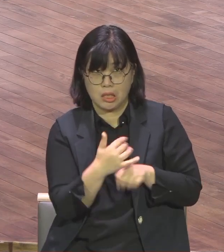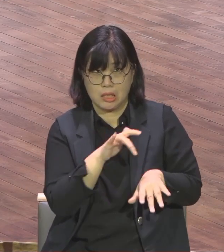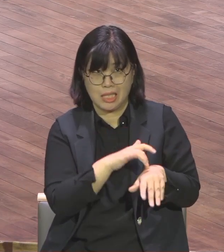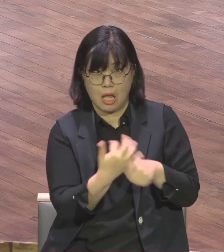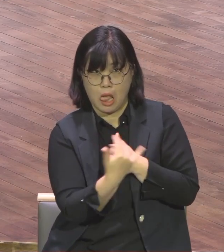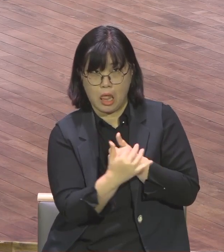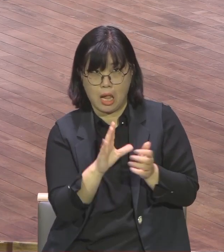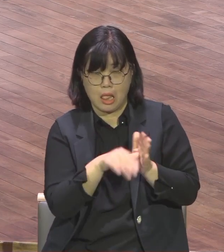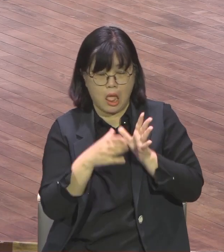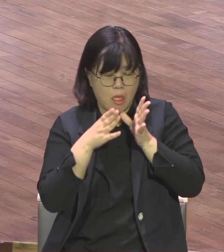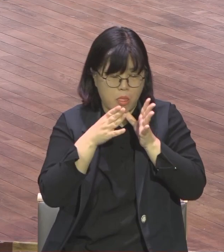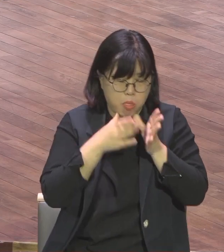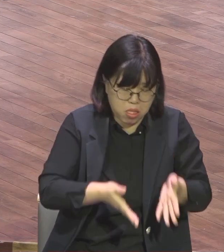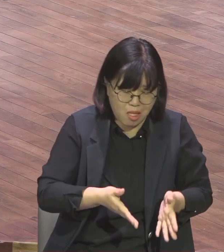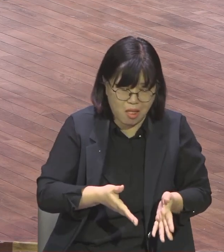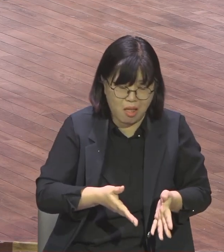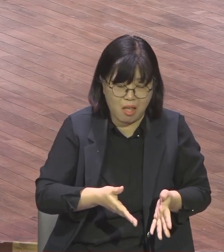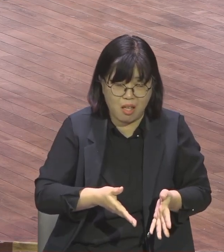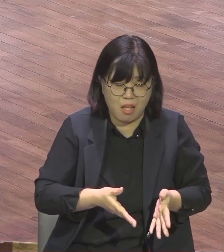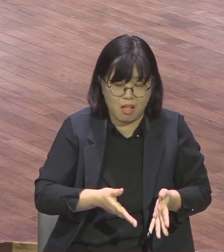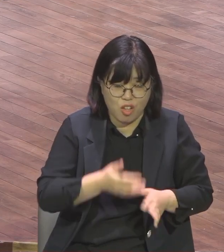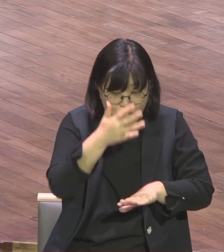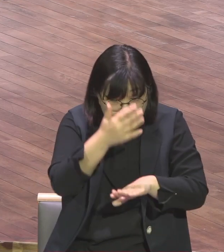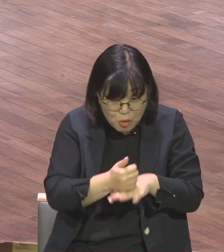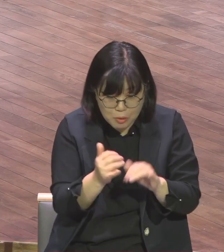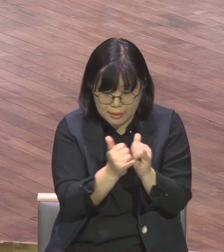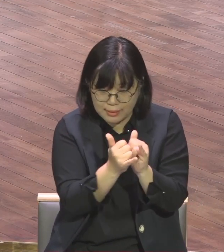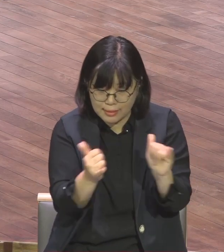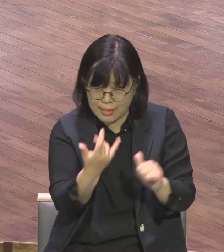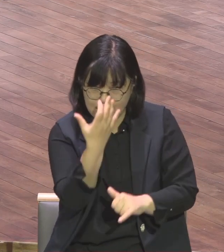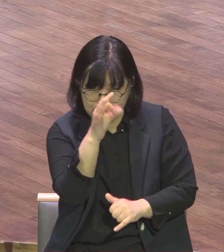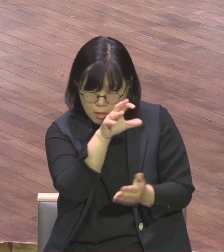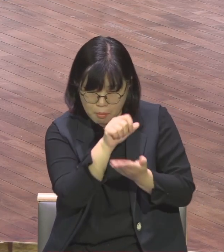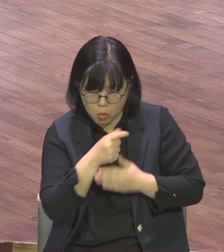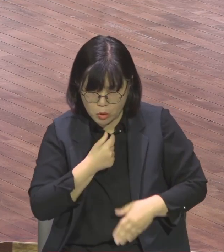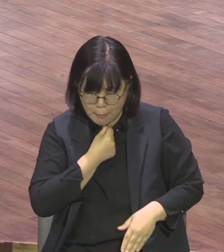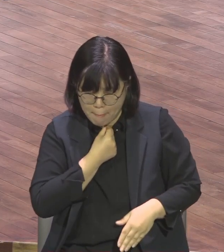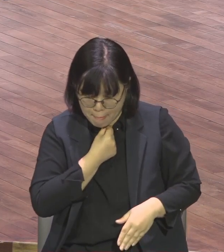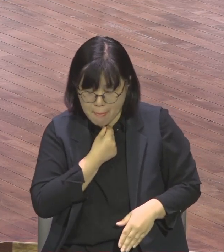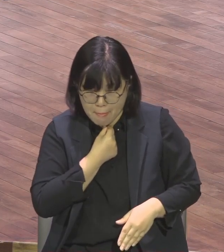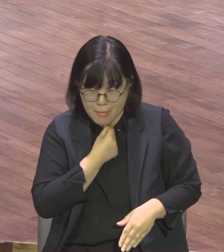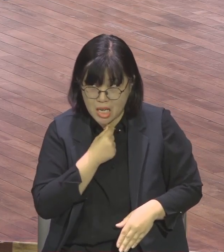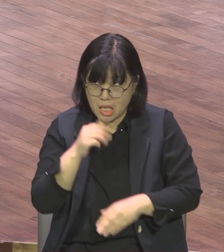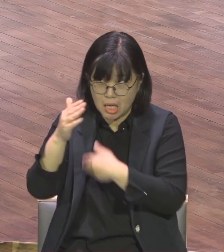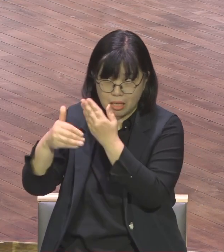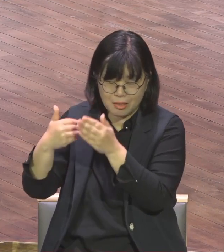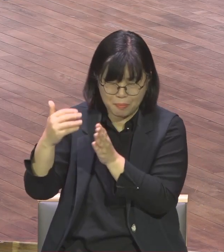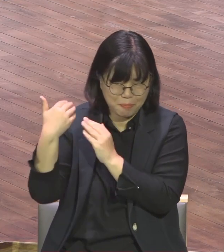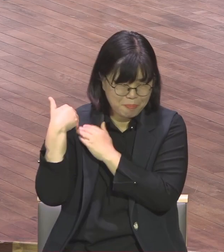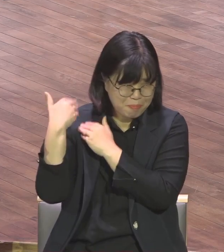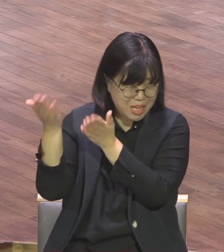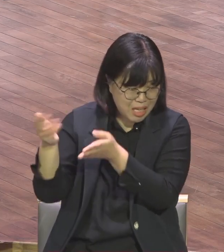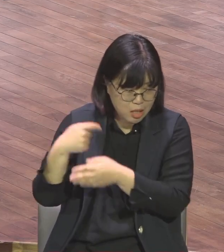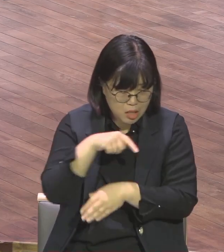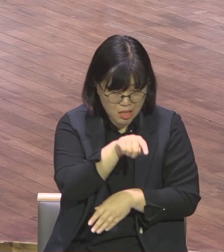욕구, 이게 더 컸기 때문에, 그게 더 컸기 때문에 그 눈을 가려버렸어요.